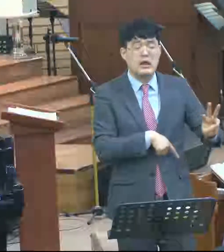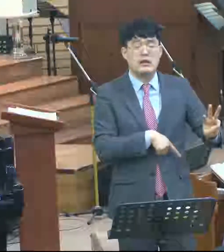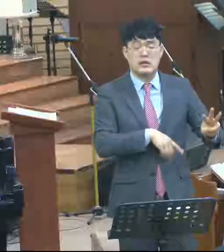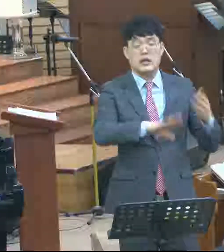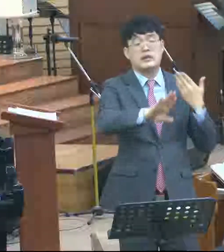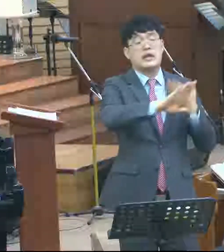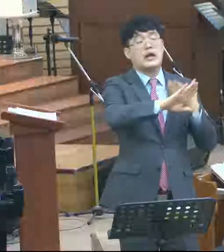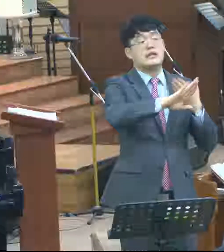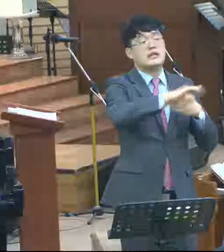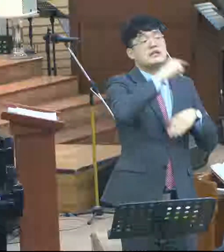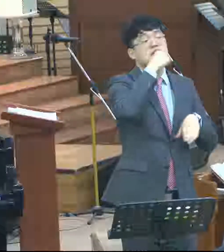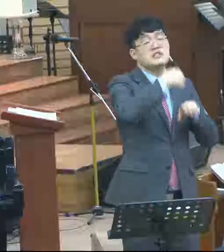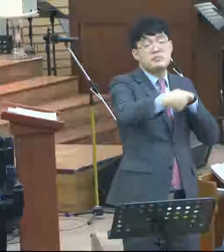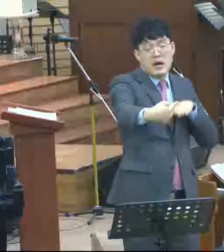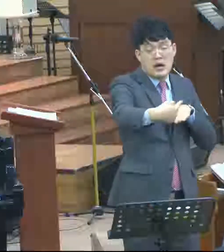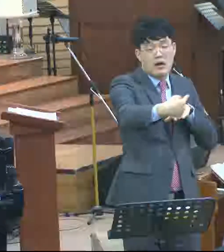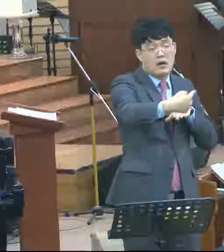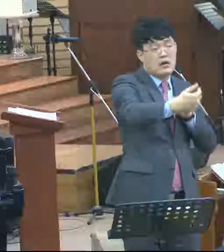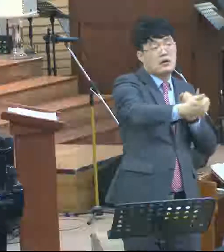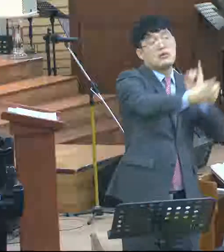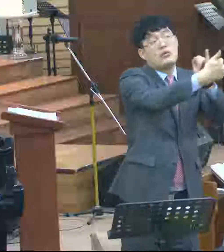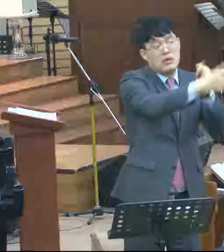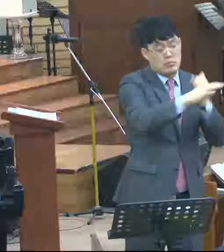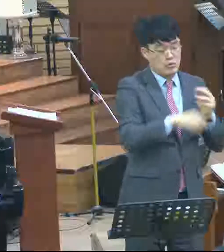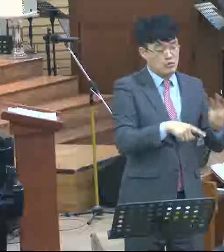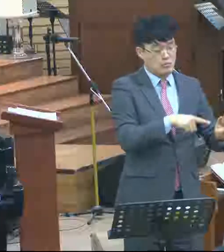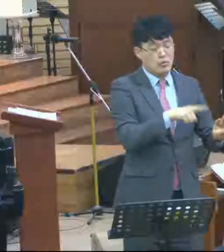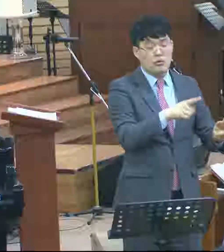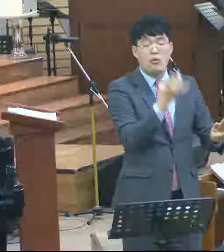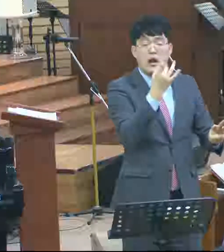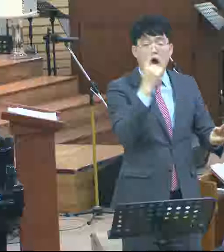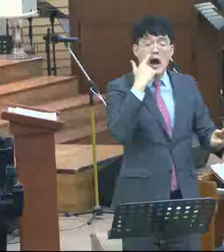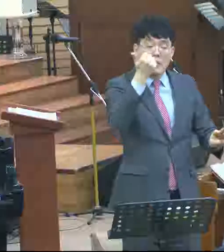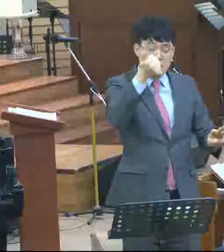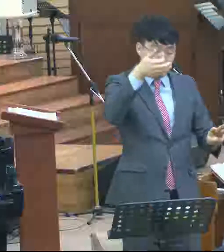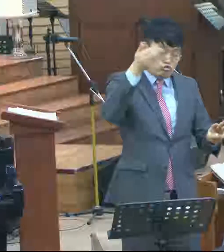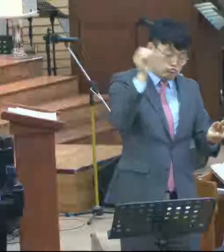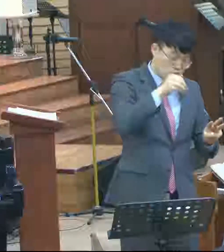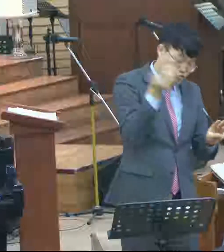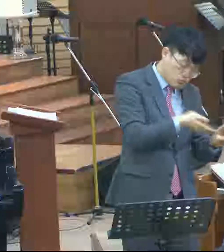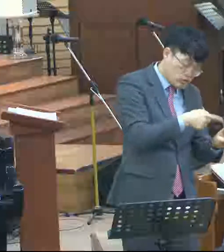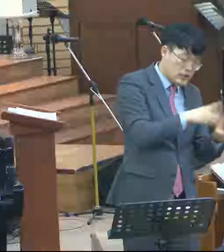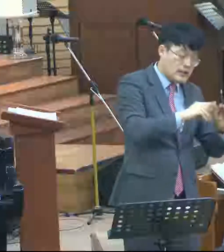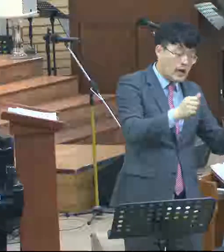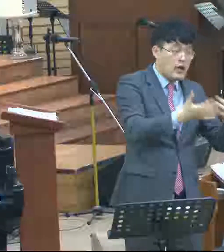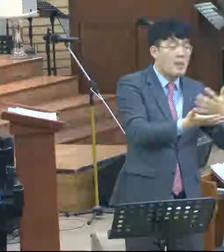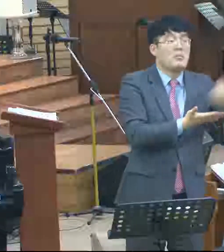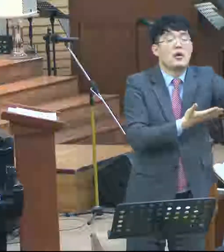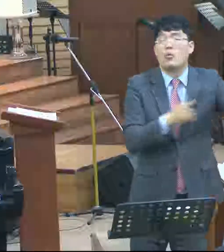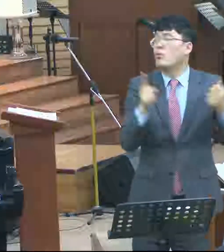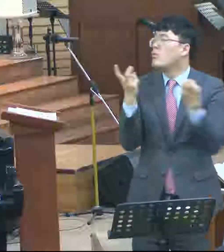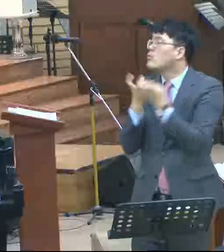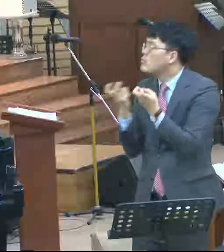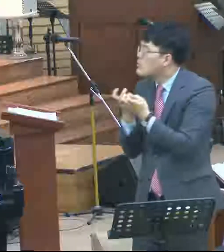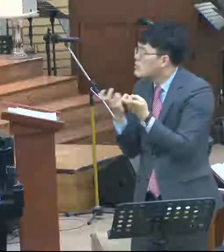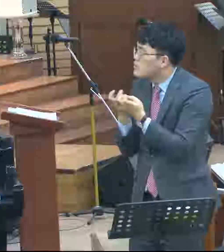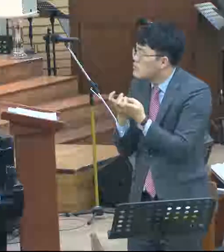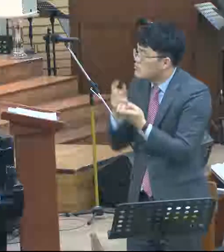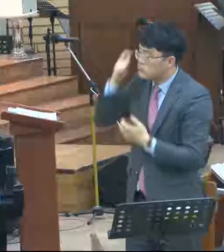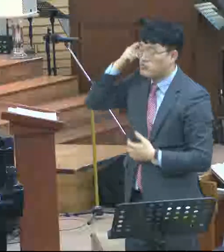우리 므낫세 지파의 땅이 줄어들잖아요. 어떻게 하죠? 하고 모세에게 물었어요. 모세가 하나님께 기도했더니 하나님이